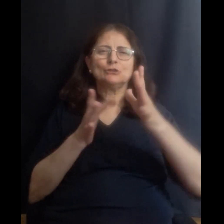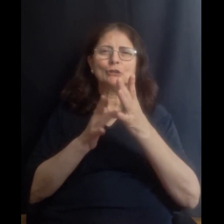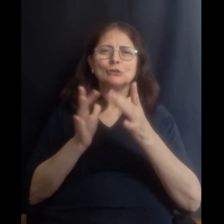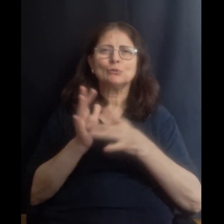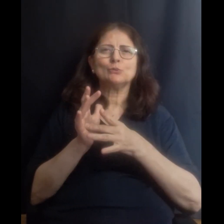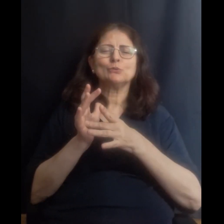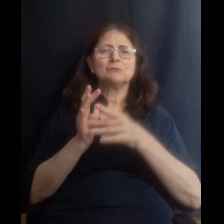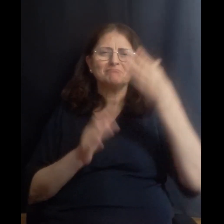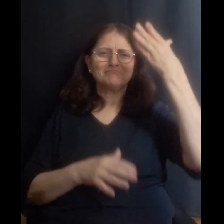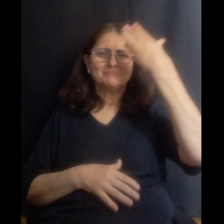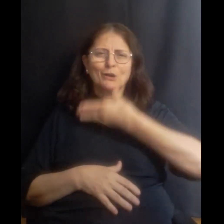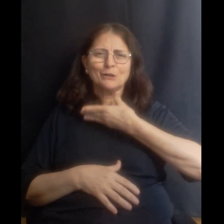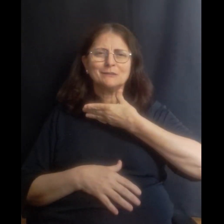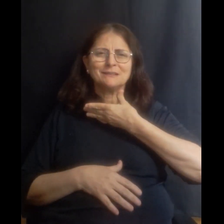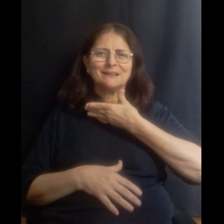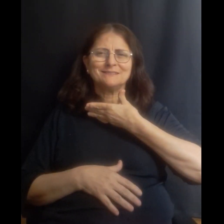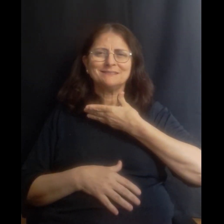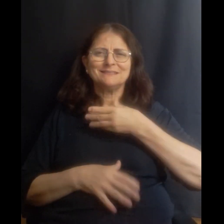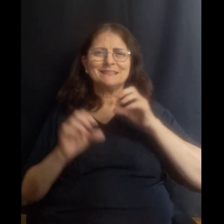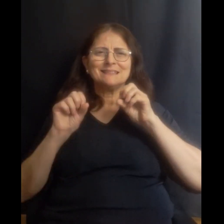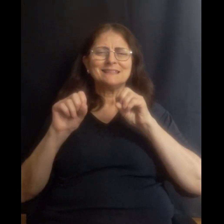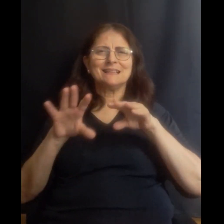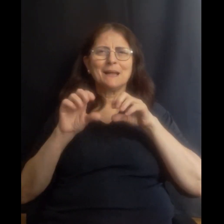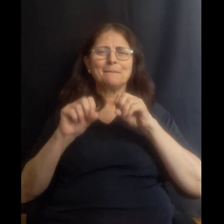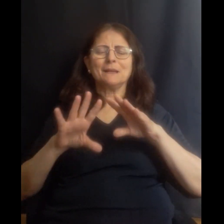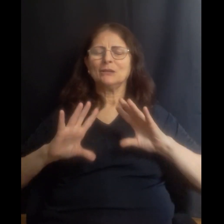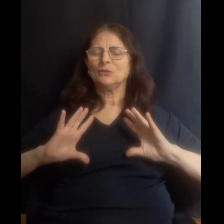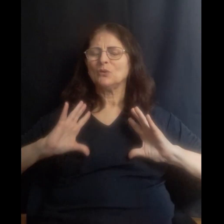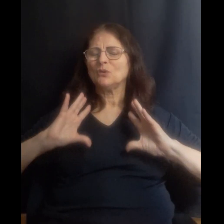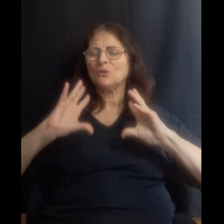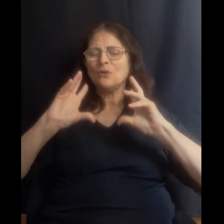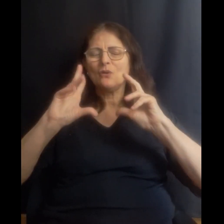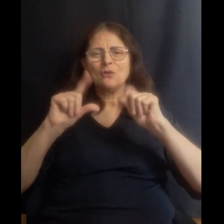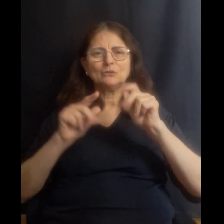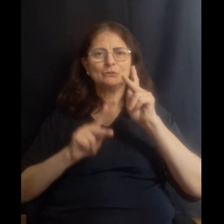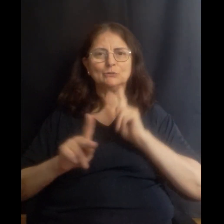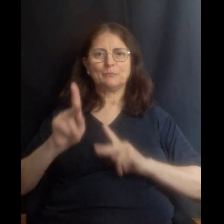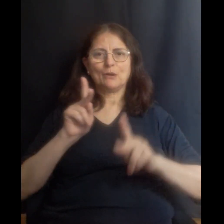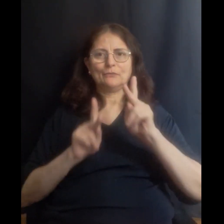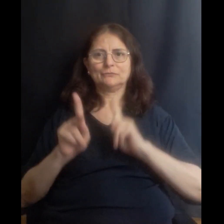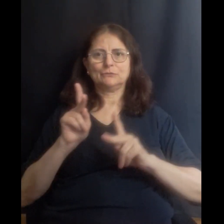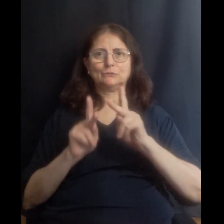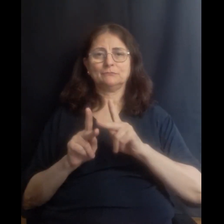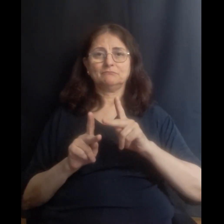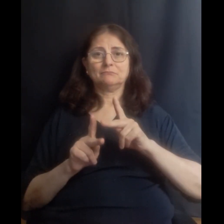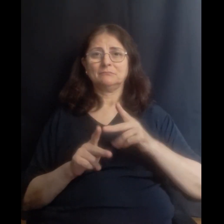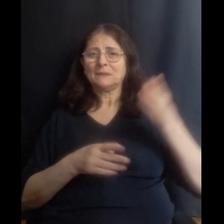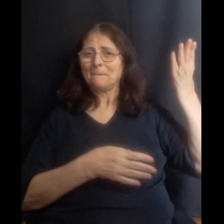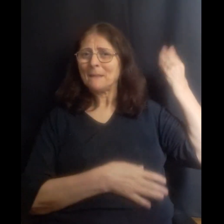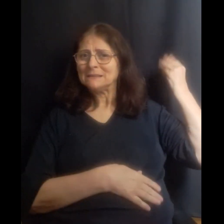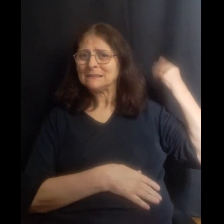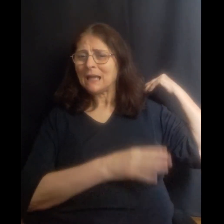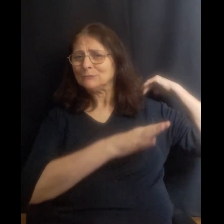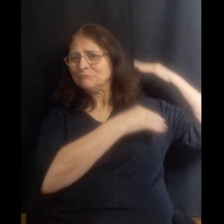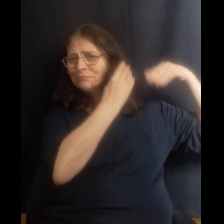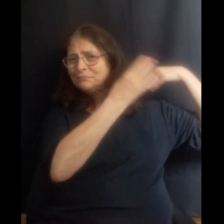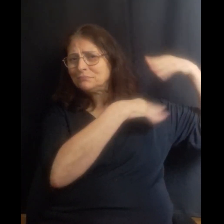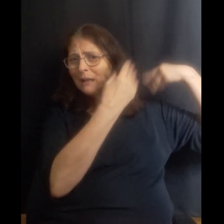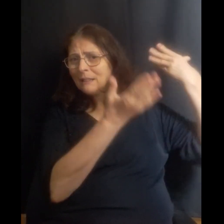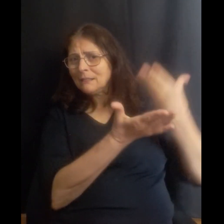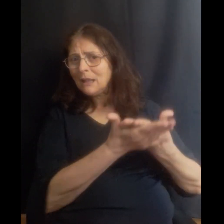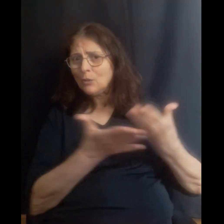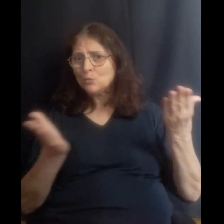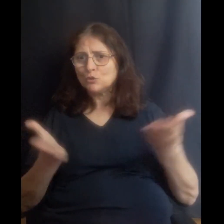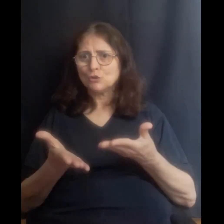de Jesus serviram de testemunho e de ensinamento para todos os povos, de ontem e de